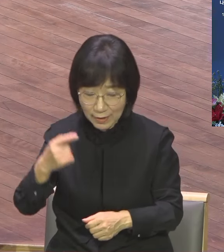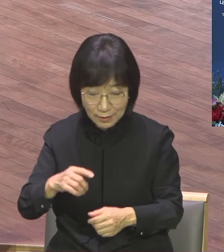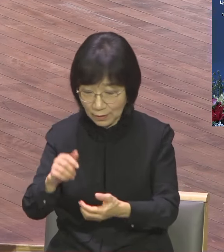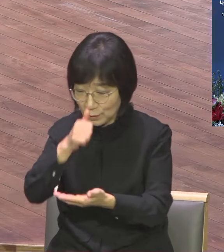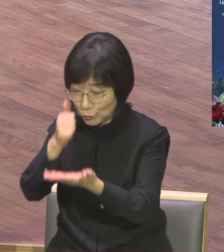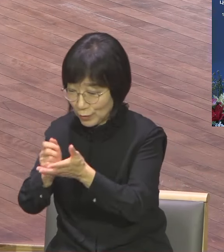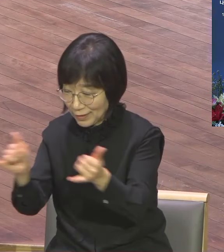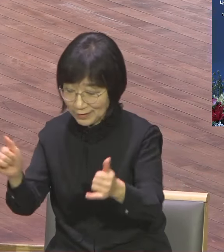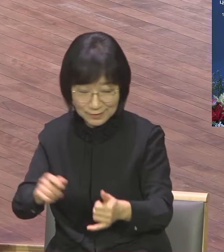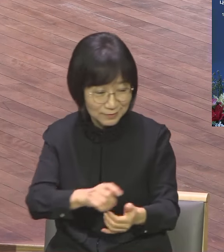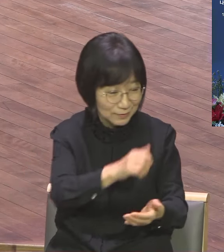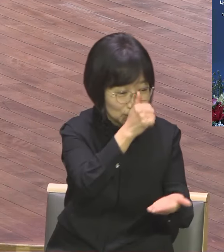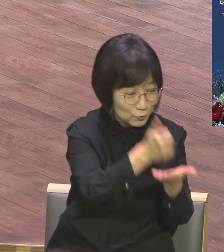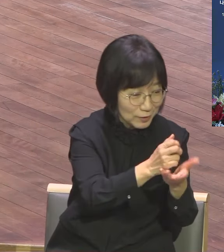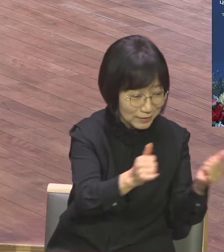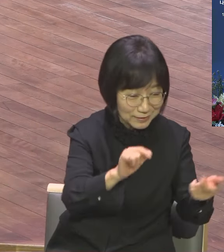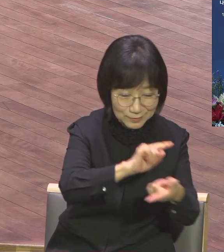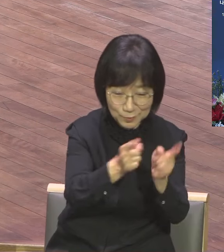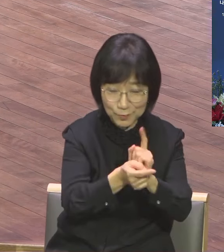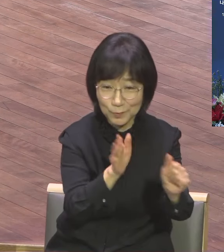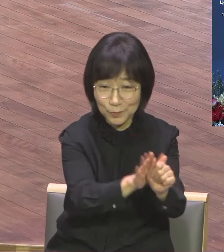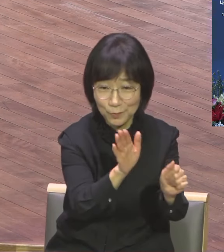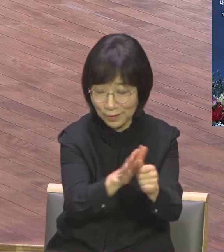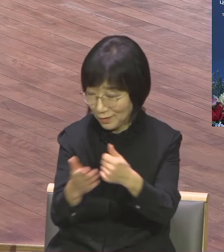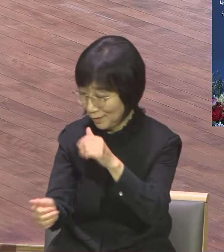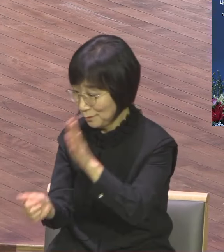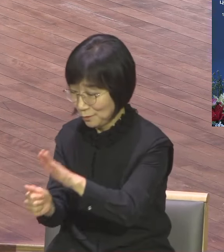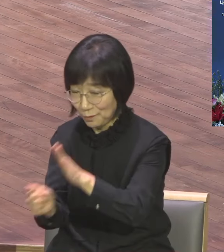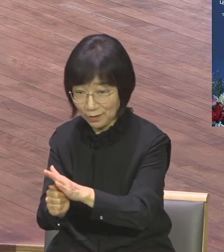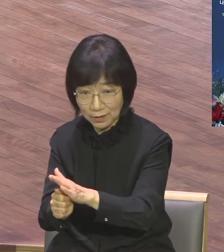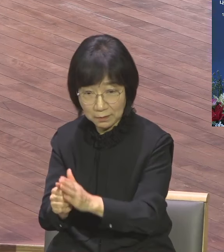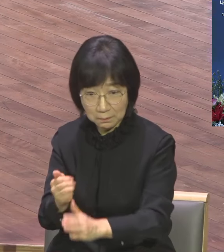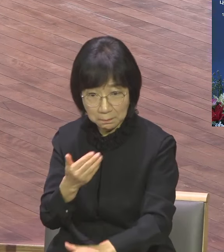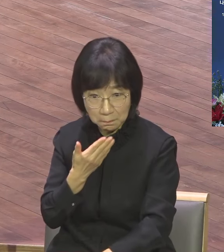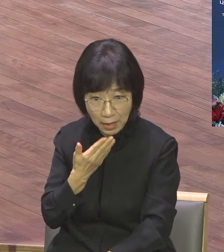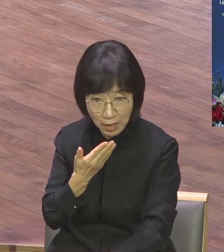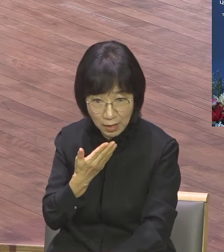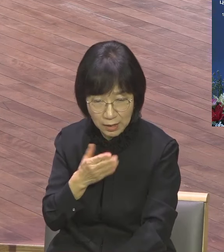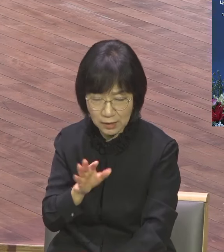죄를 해결 못하기 때문에 죄 없는 인간이.